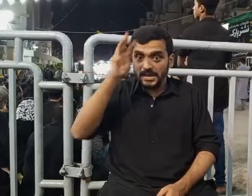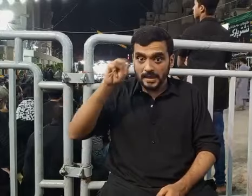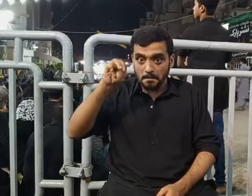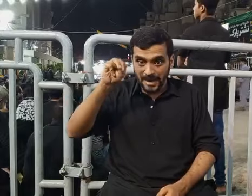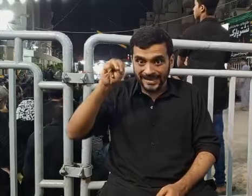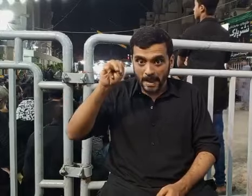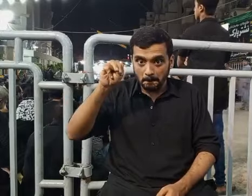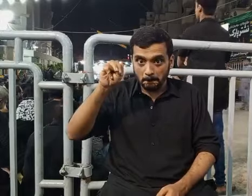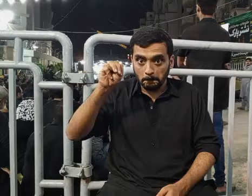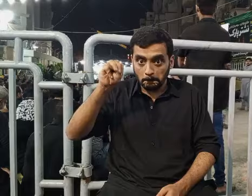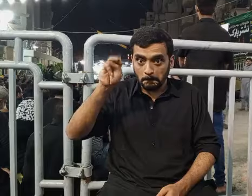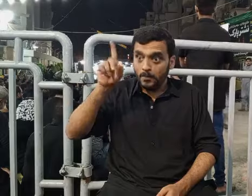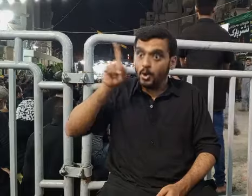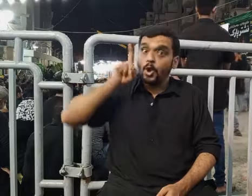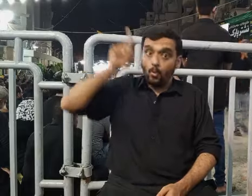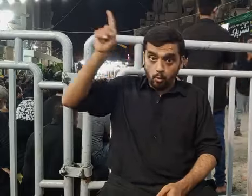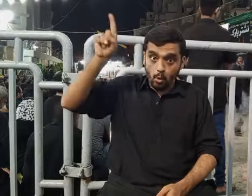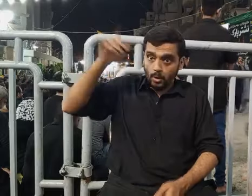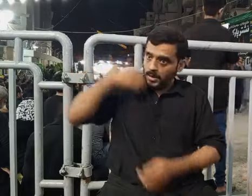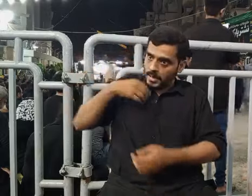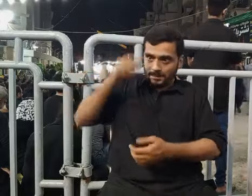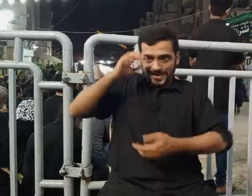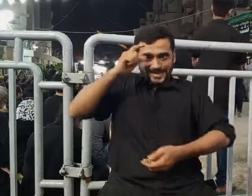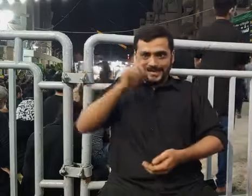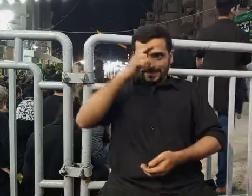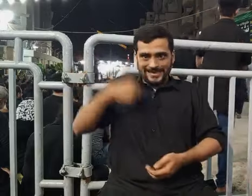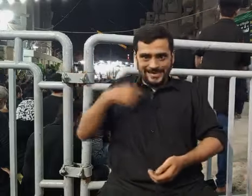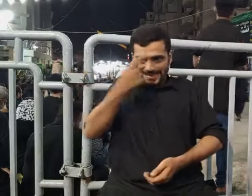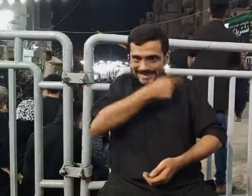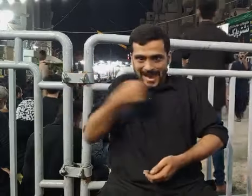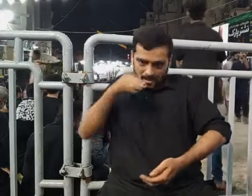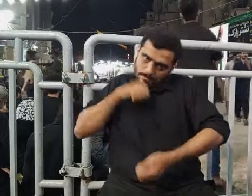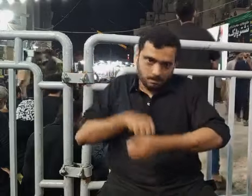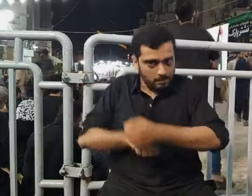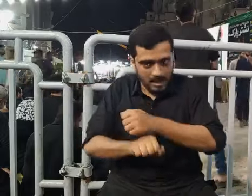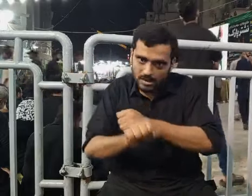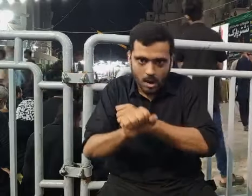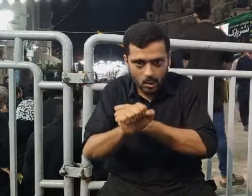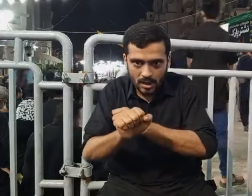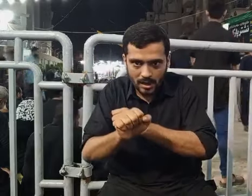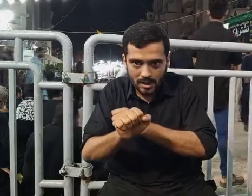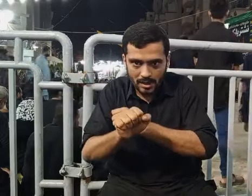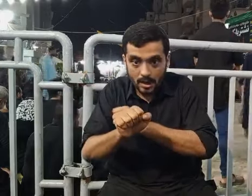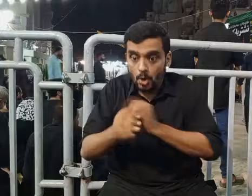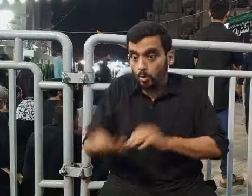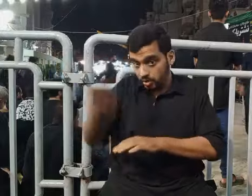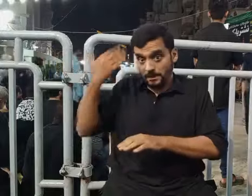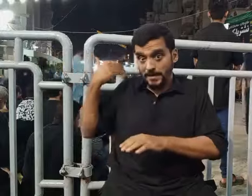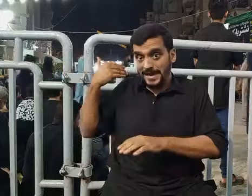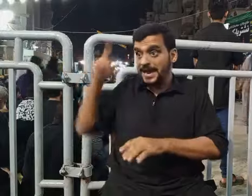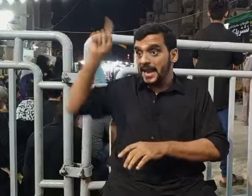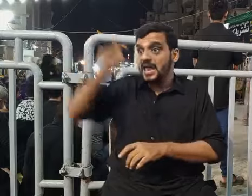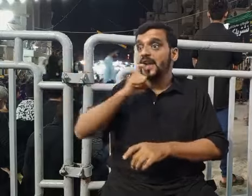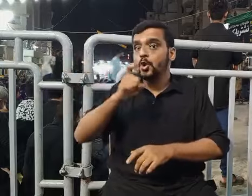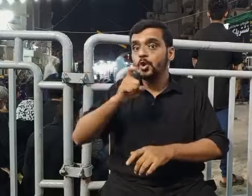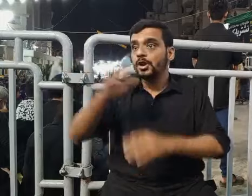غیر عبادت روا نہیں، طاعت کی یہ جگہ ہے ولادت کی جا نہیں، ساتھ چلنا میرے، طاعت کی یہ جگہ ہے